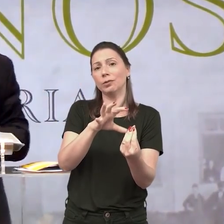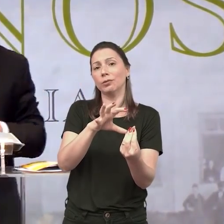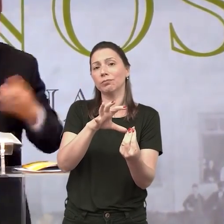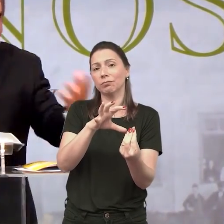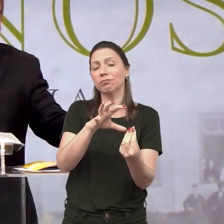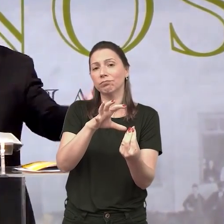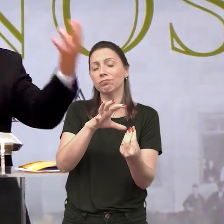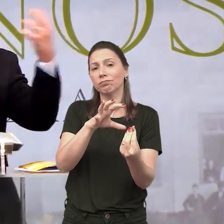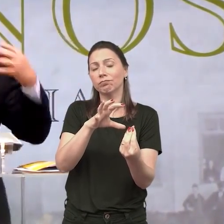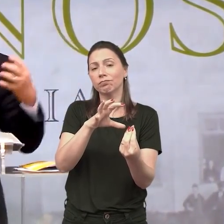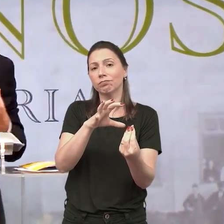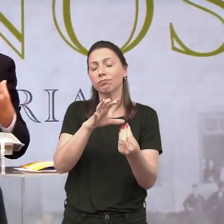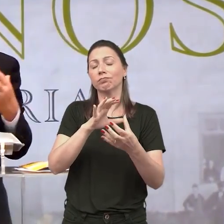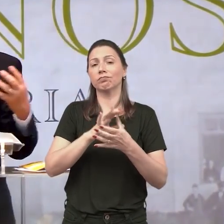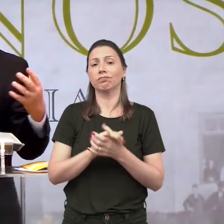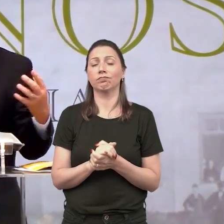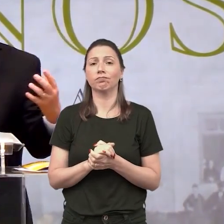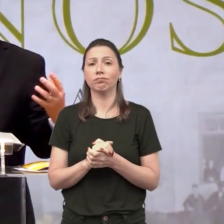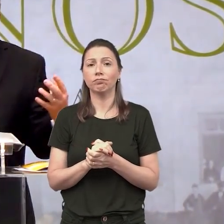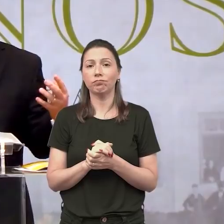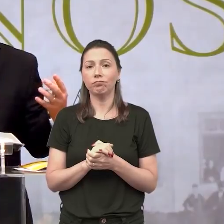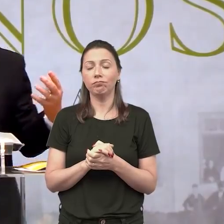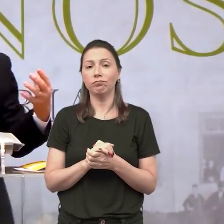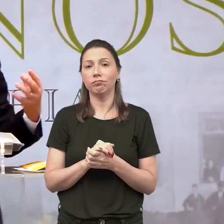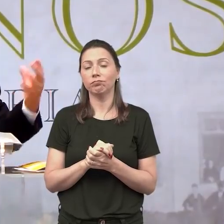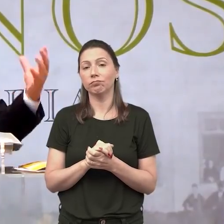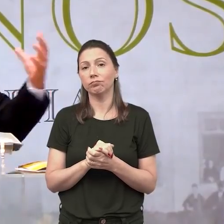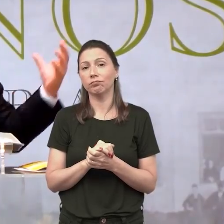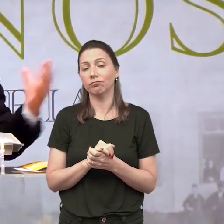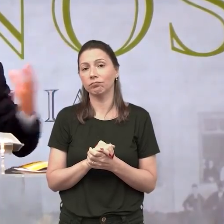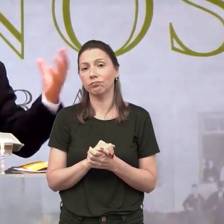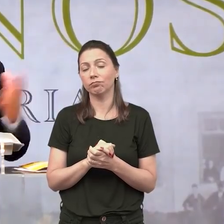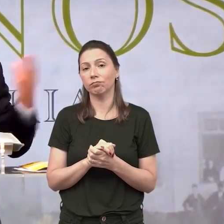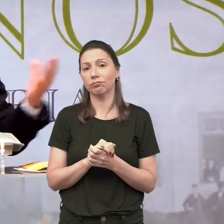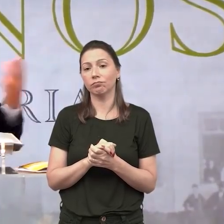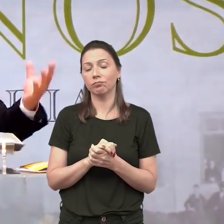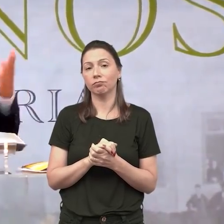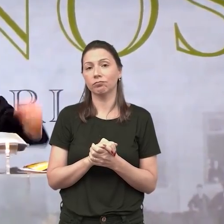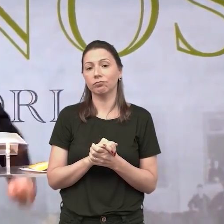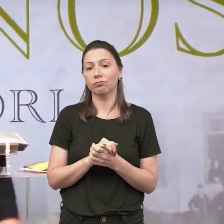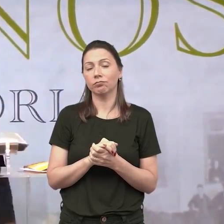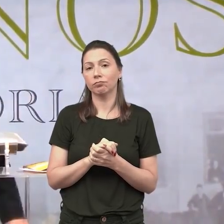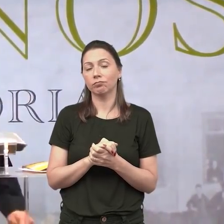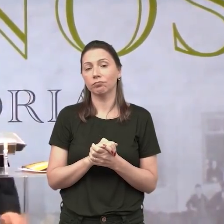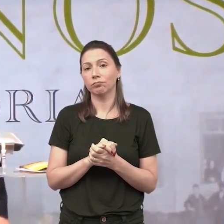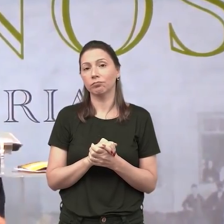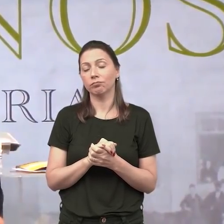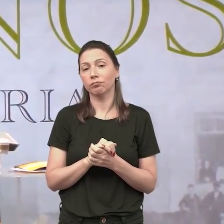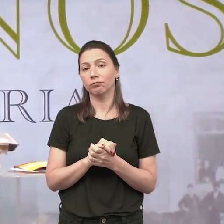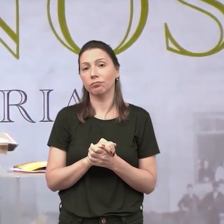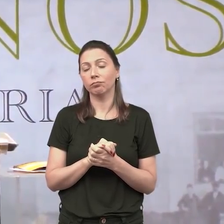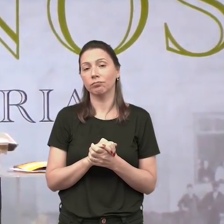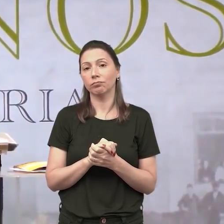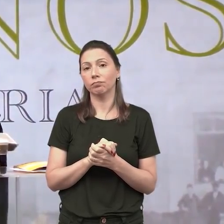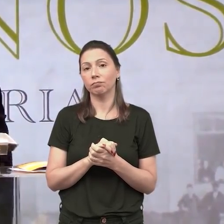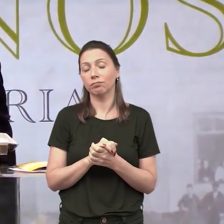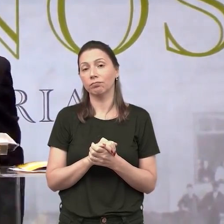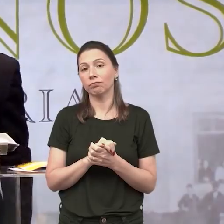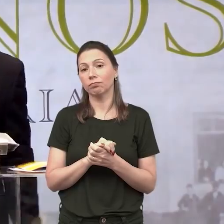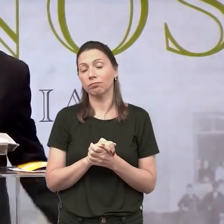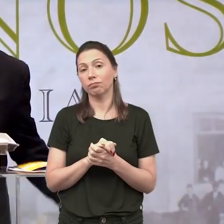somos desaculturados. Nós somos influenciados pela cultura.